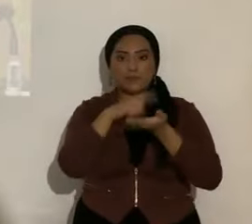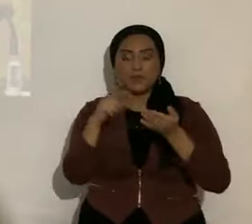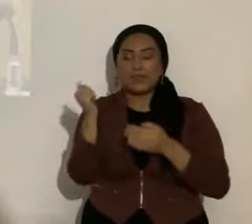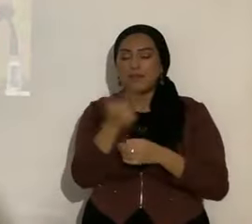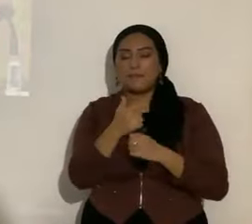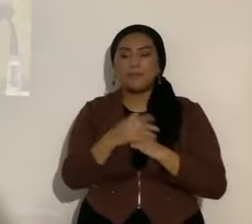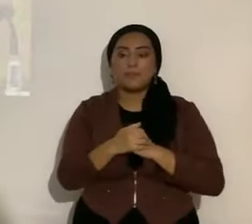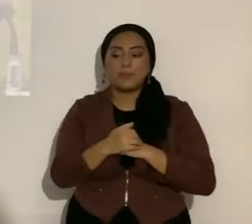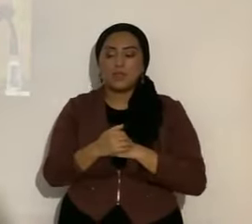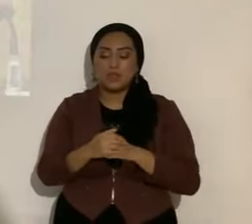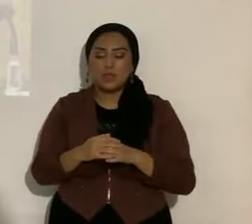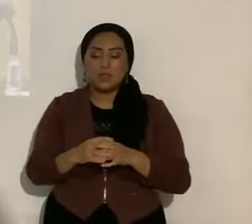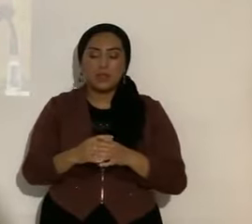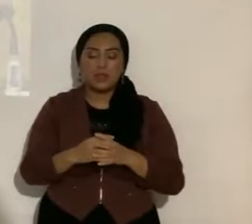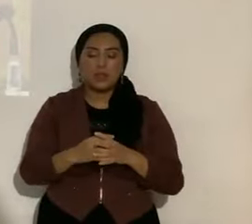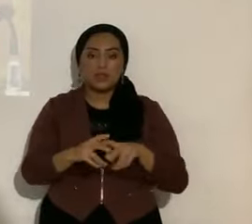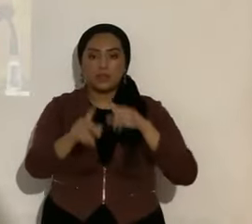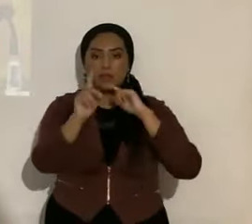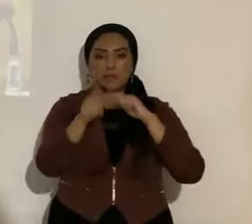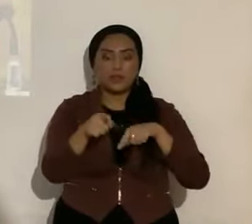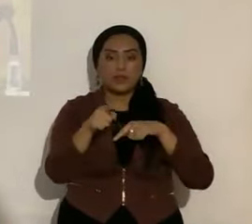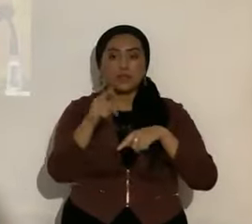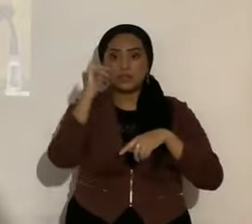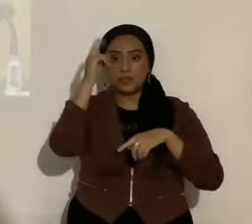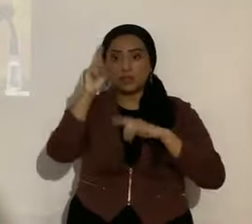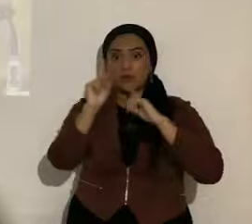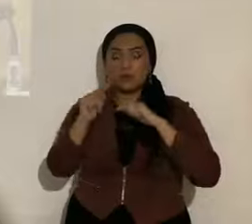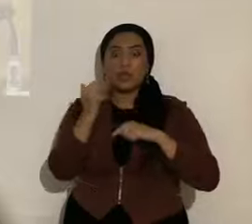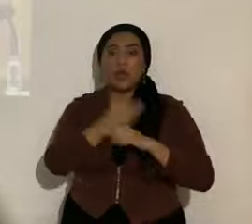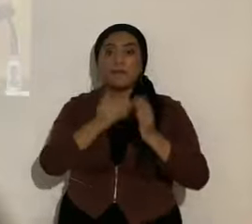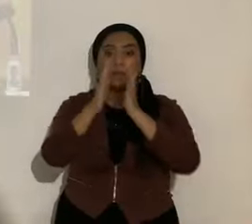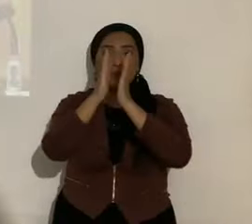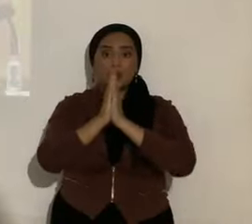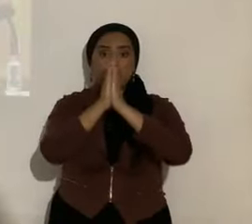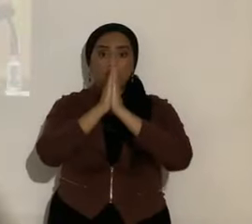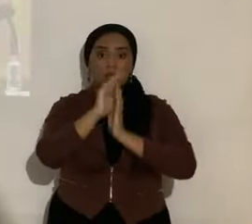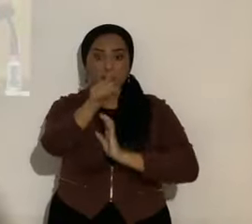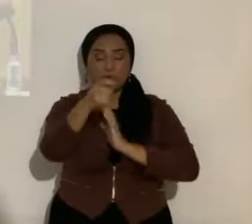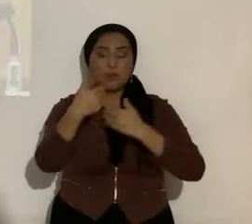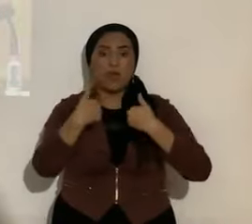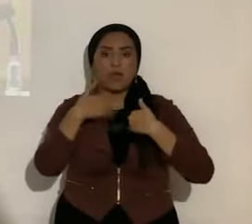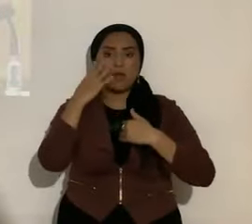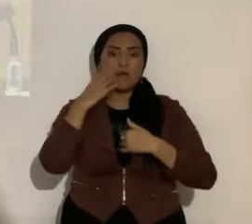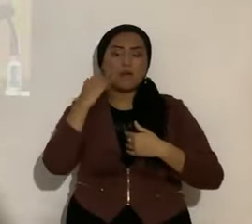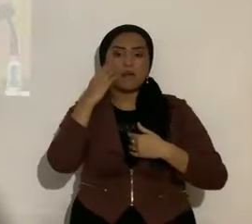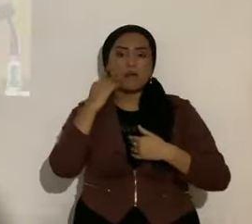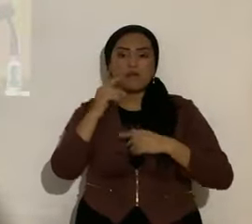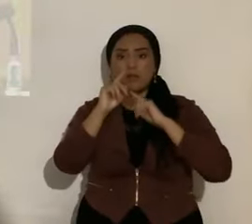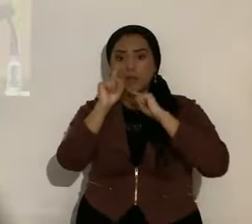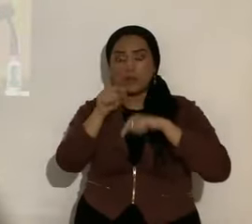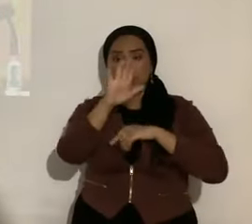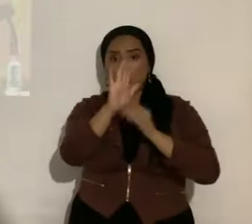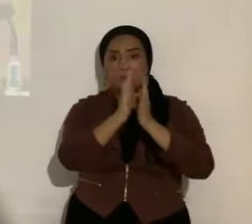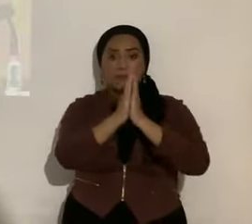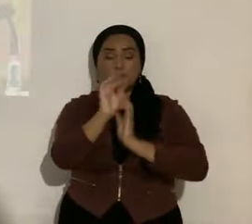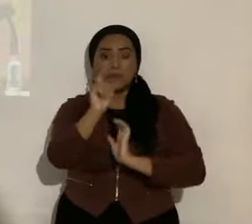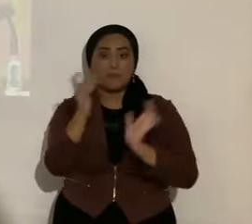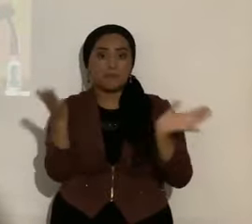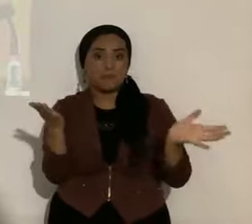esto. ¿Contesta nuestras oraciones el Eterno? ¿Has tenido la experiencia de que te conteste tus